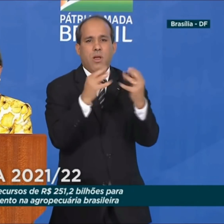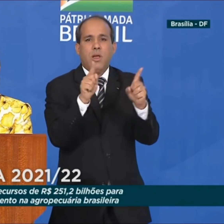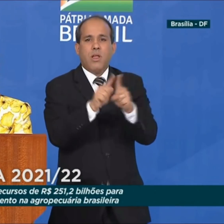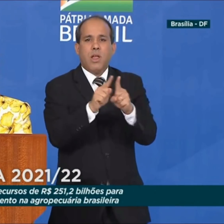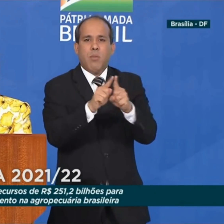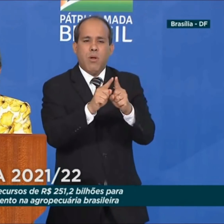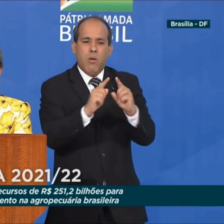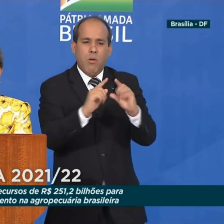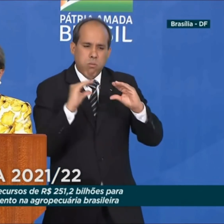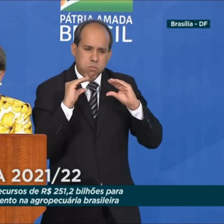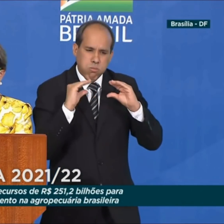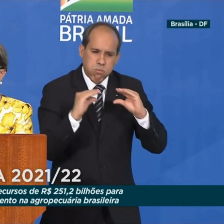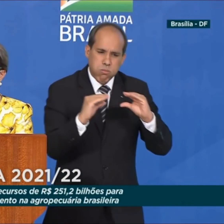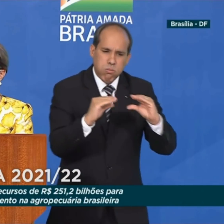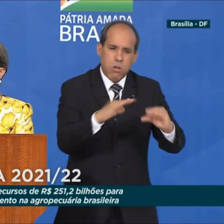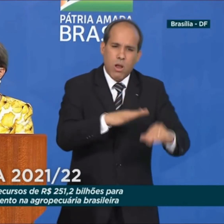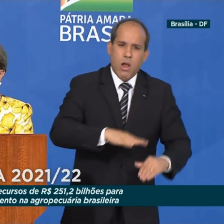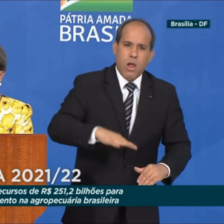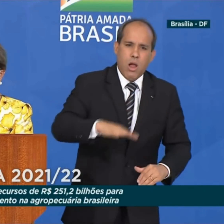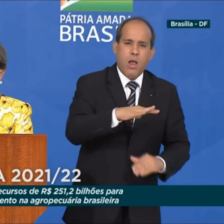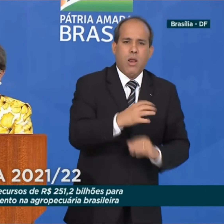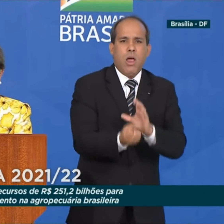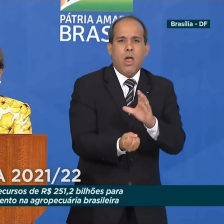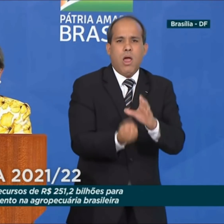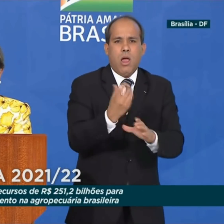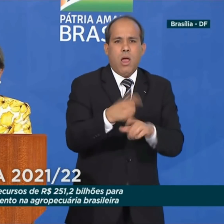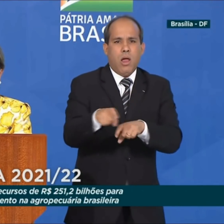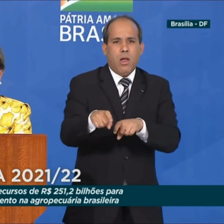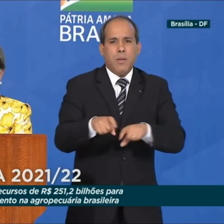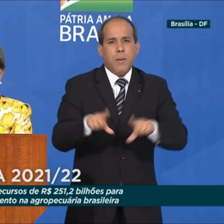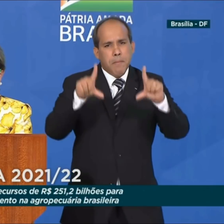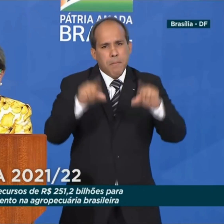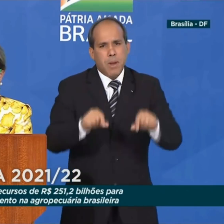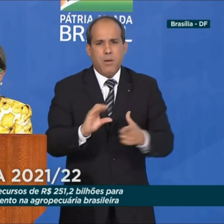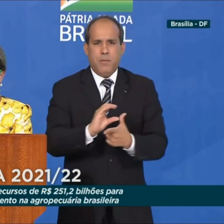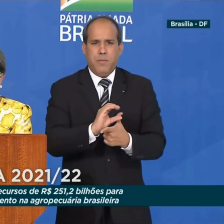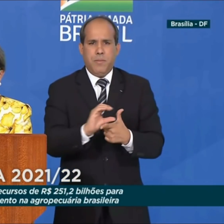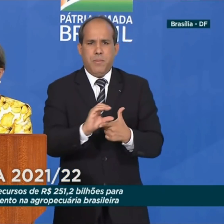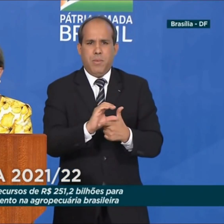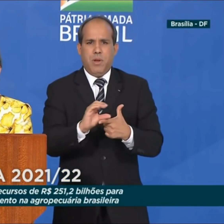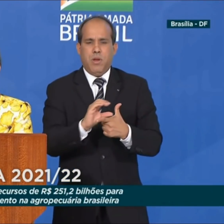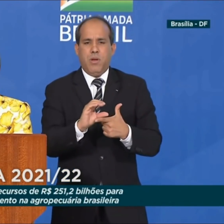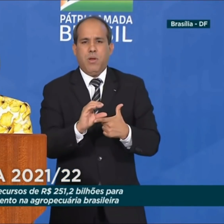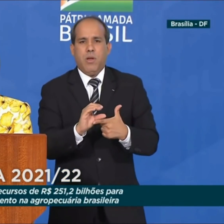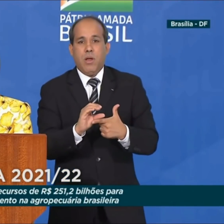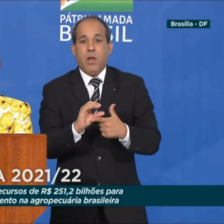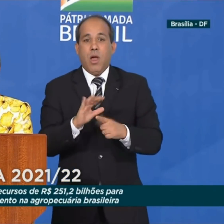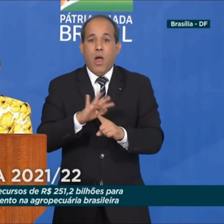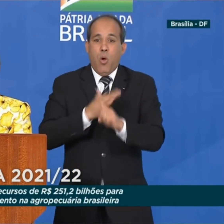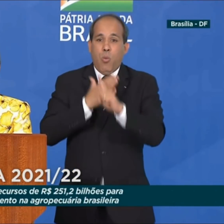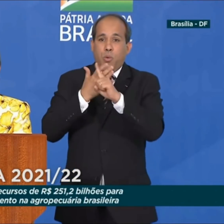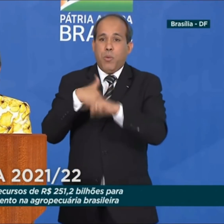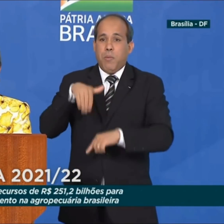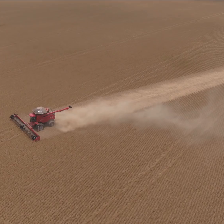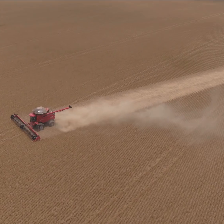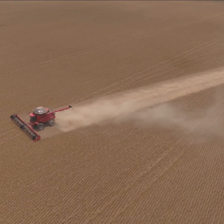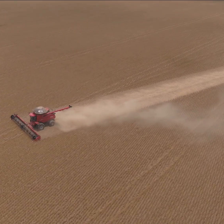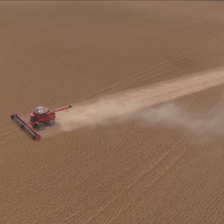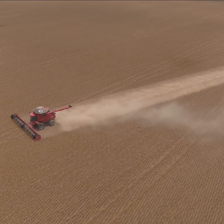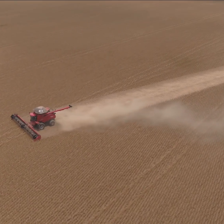investimentos, em especial, na agricultura de baixo carbono, que aumentou em mais de 100% neste